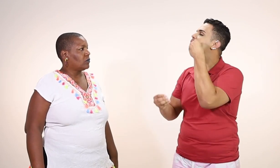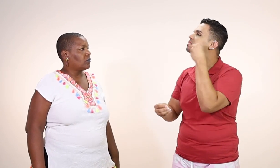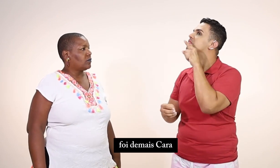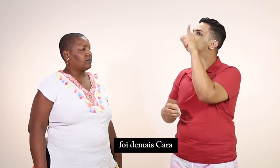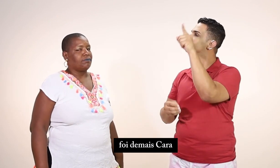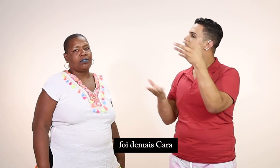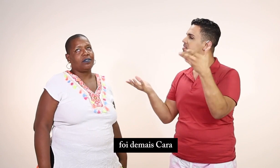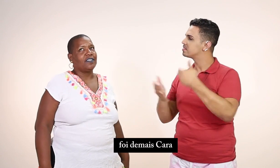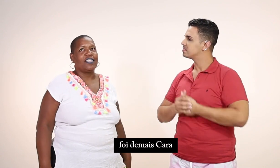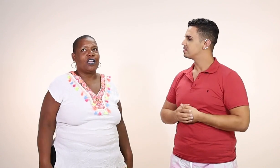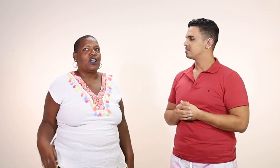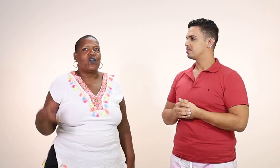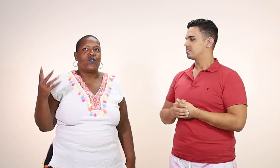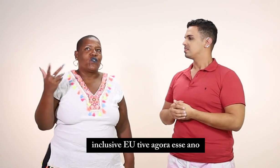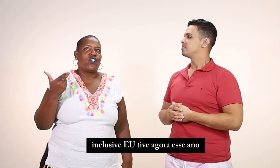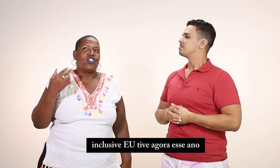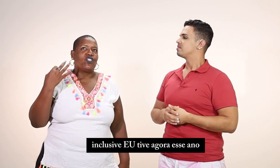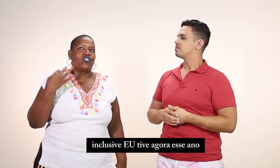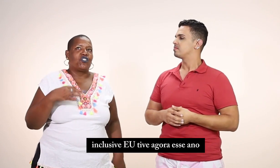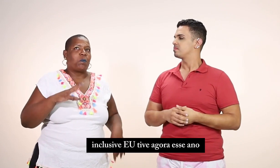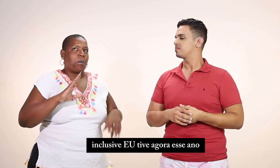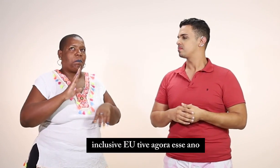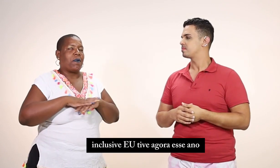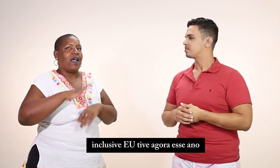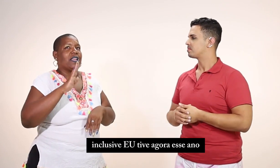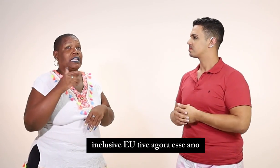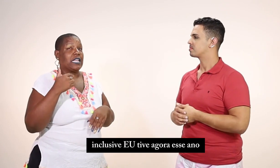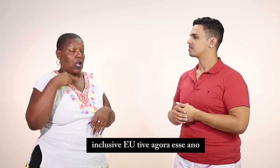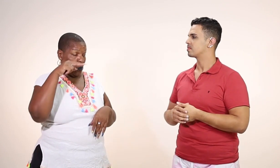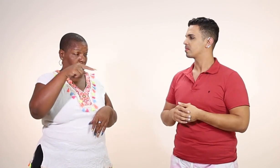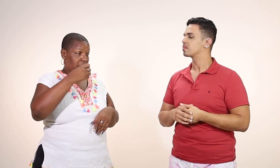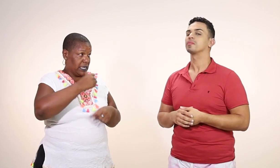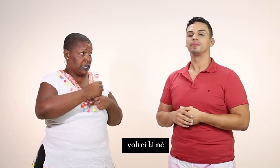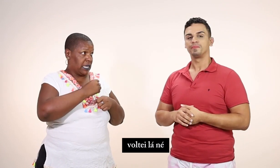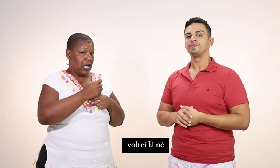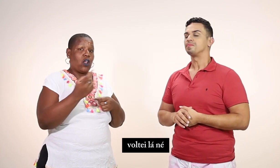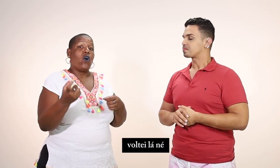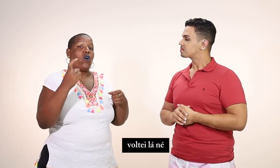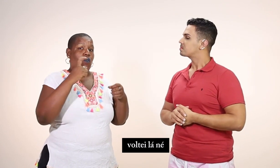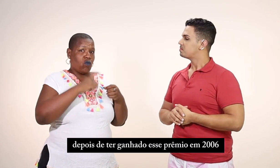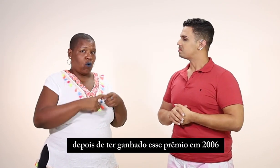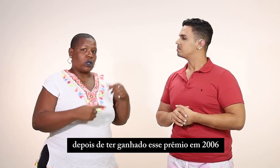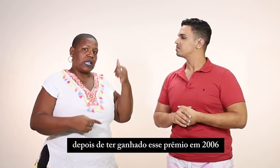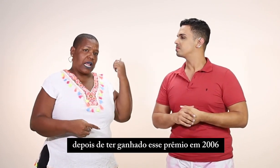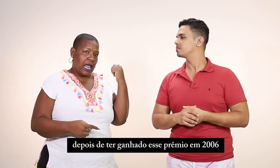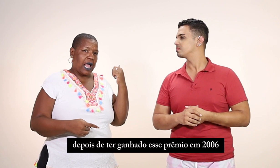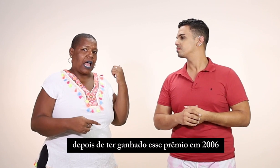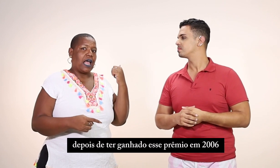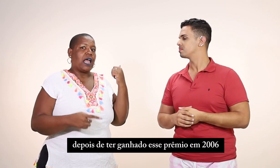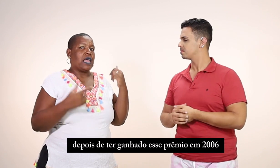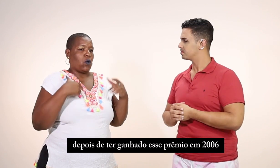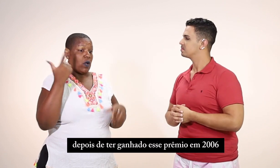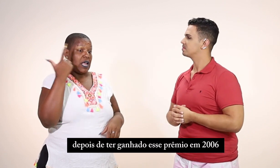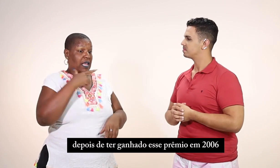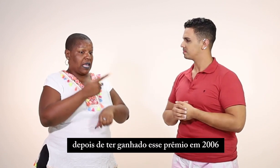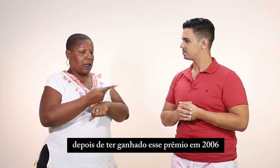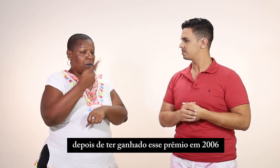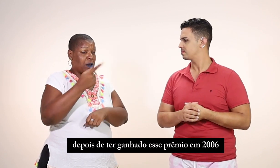Foi demais, cara. Inclusive eu tive agora esse ano, voltei lá, né, depois de ter ganhado esse prêmio em